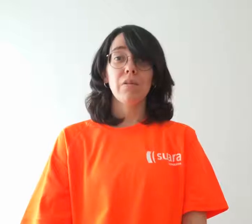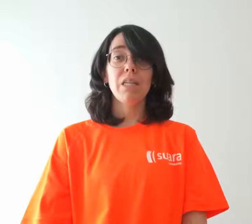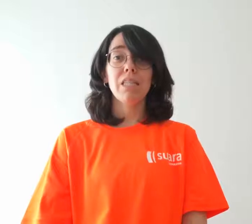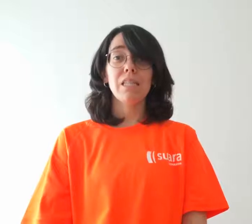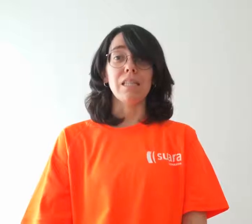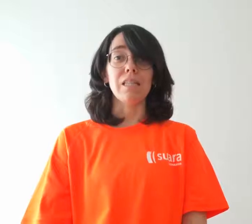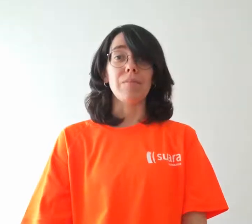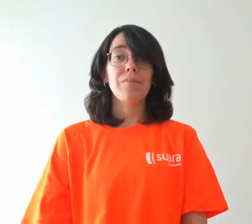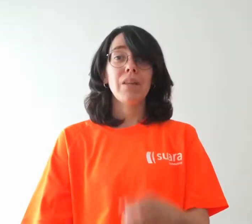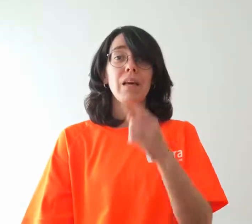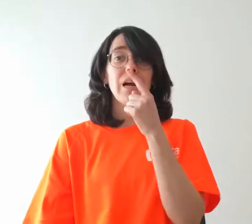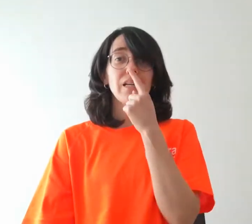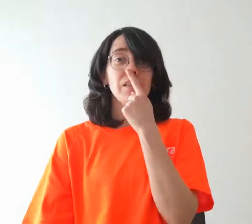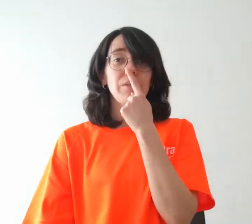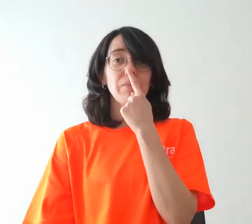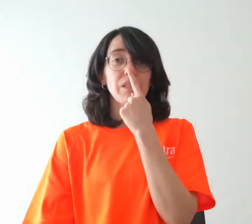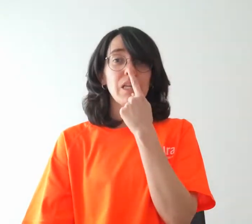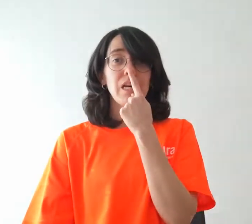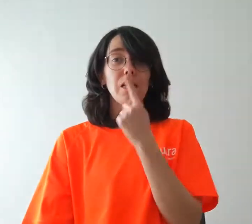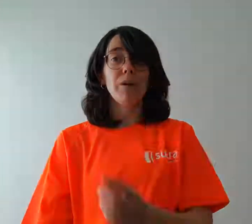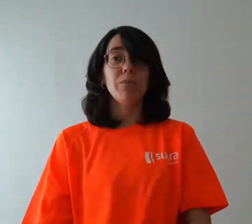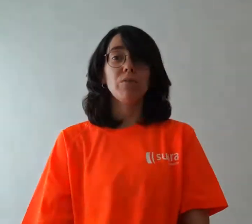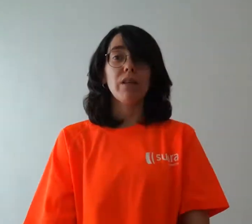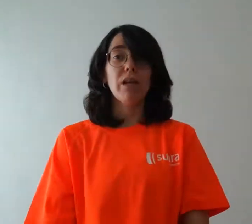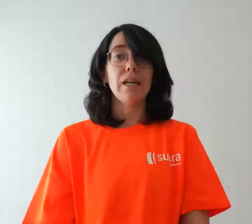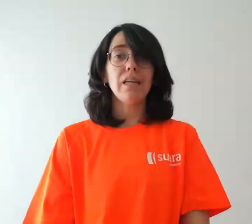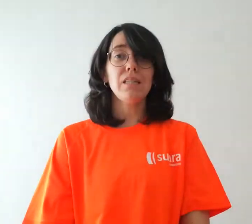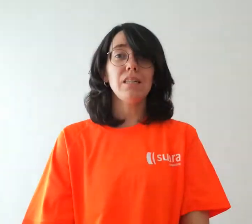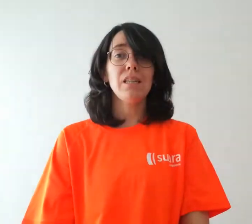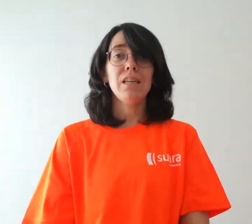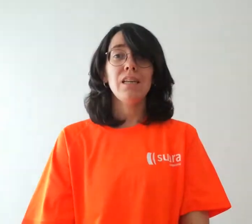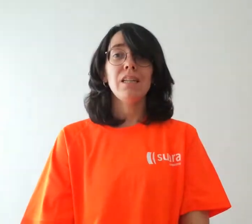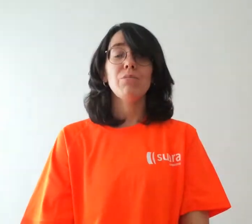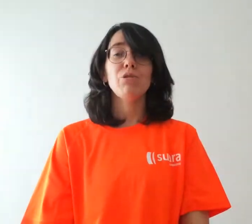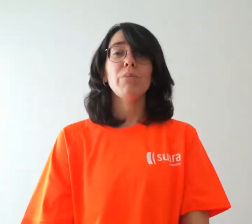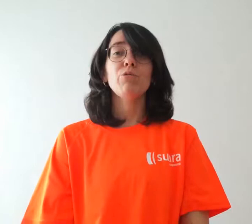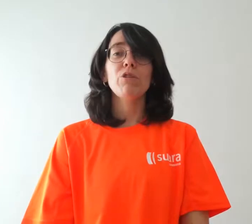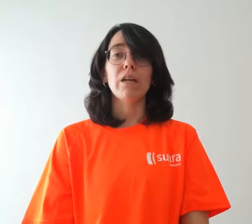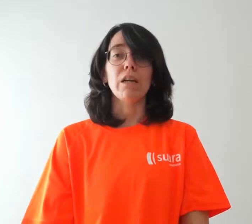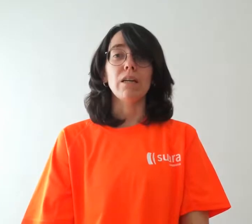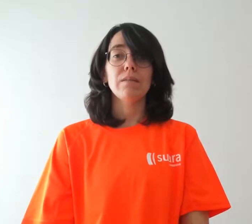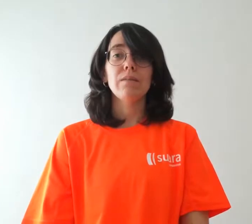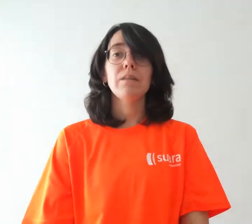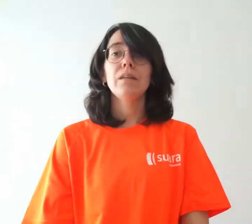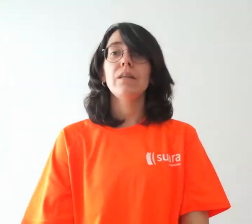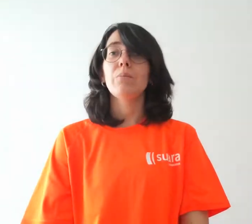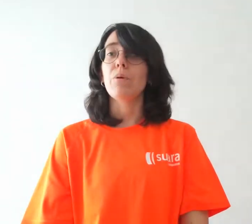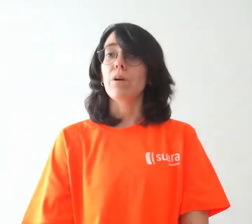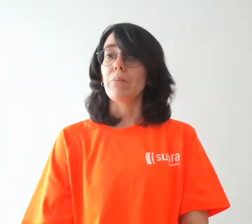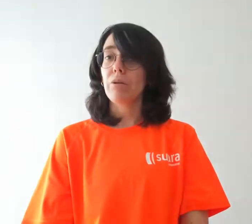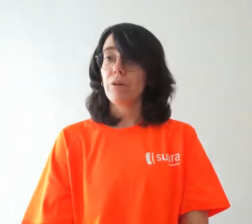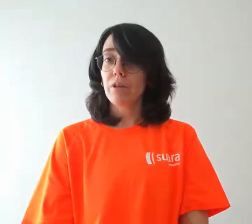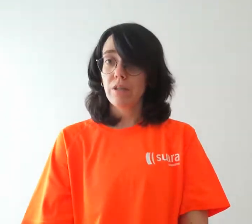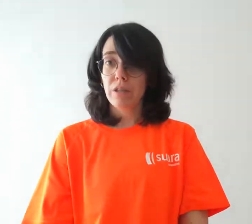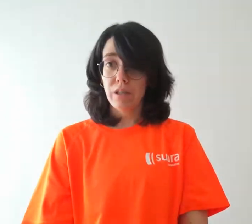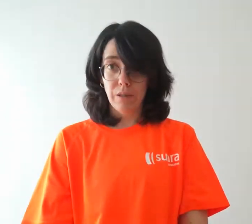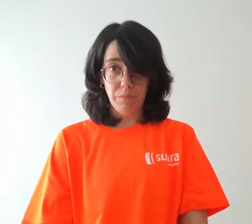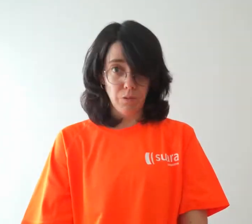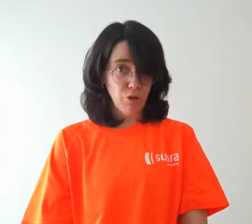Segon exercici. Ara ens hem d'imaginar que amb la punta del nas dibuixem un cercle. A poc anem dibuixant